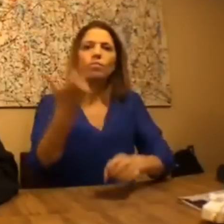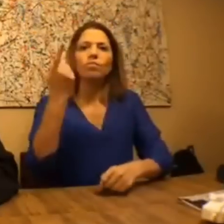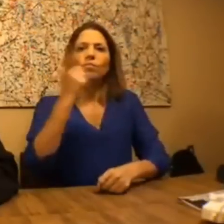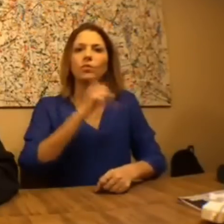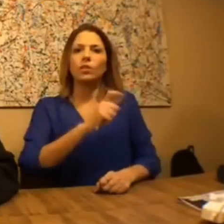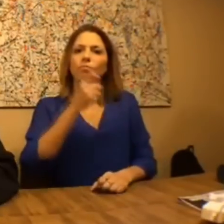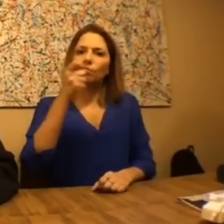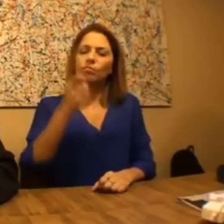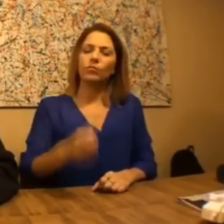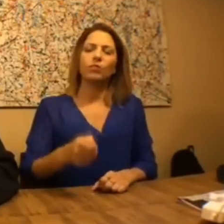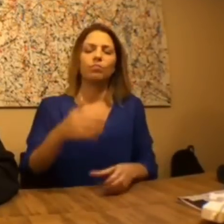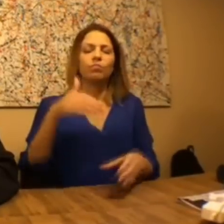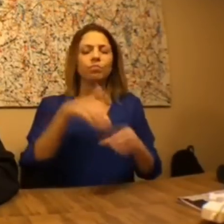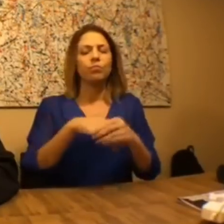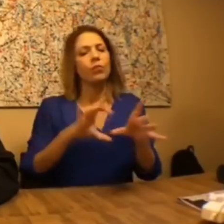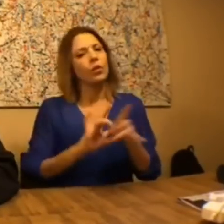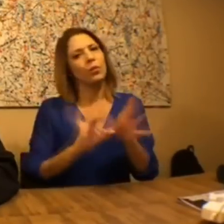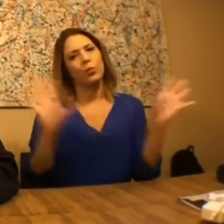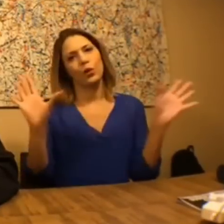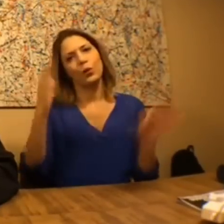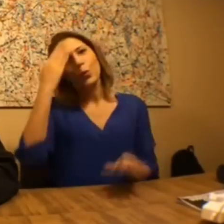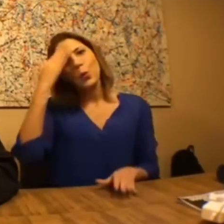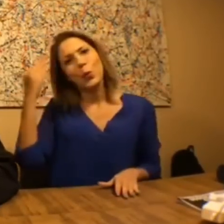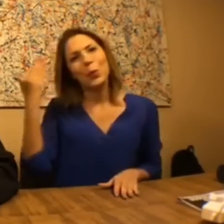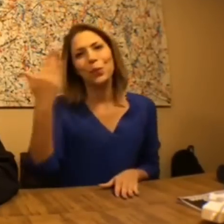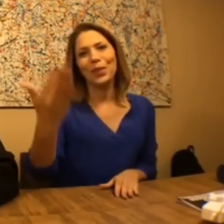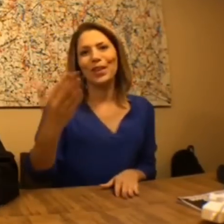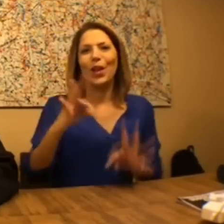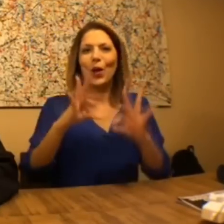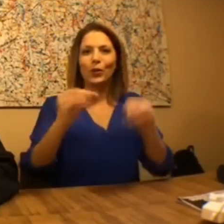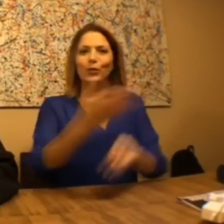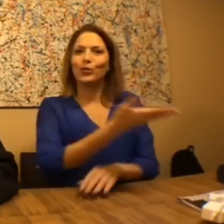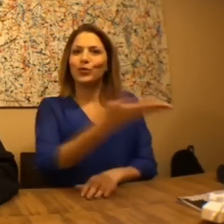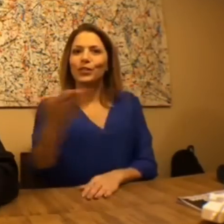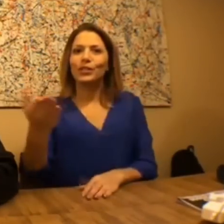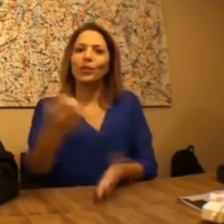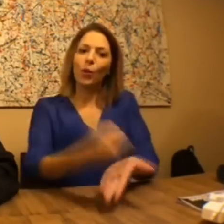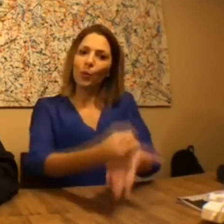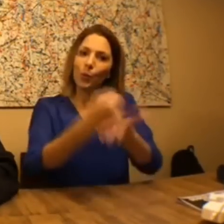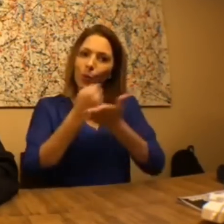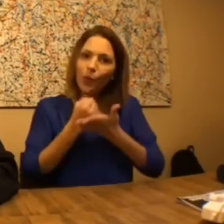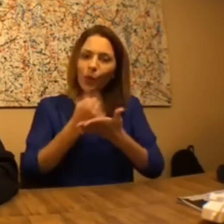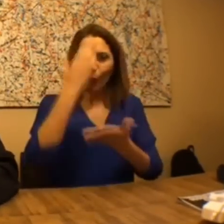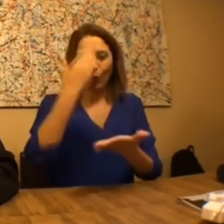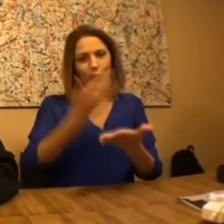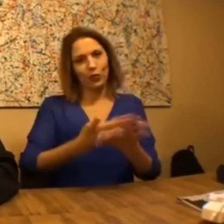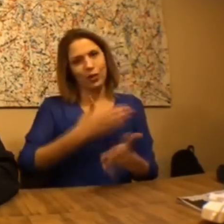a nossa eleição. Muito obrigado a todos vocês pelo apoio, pela consideração e pela